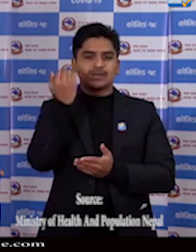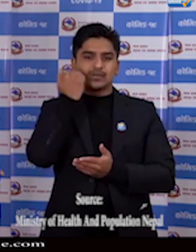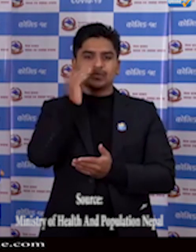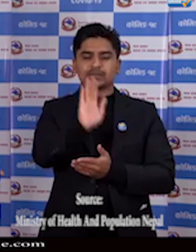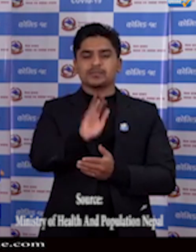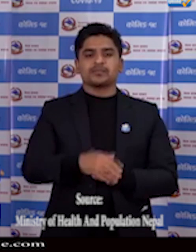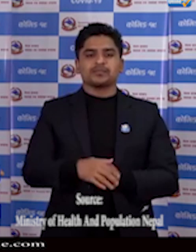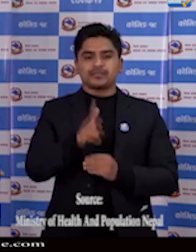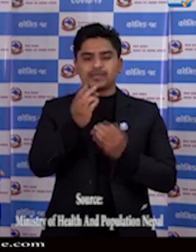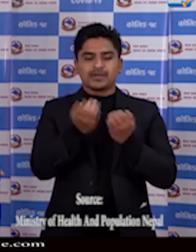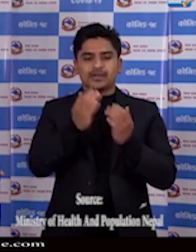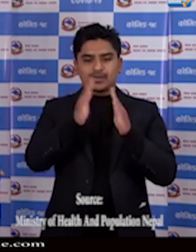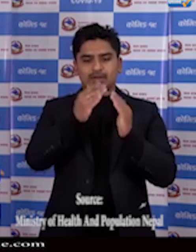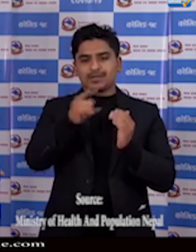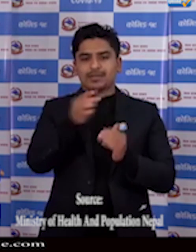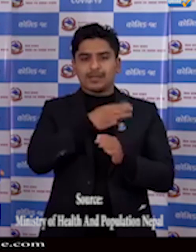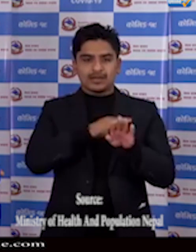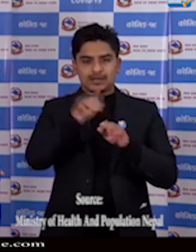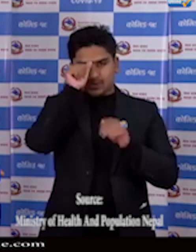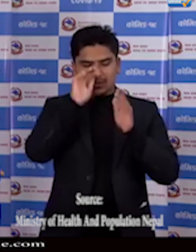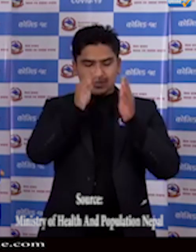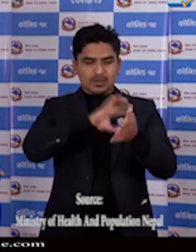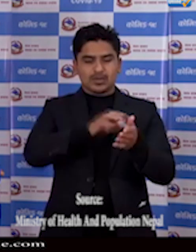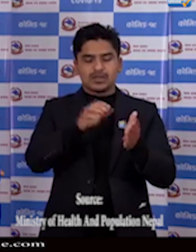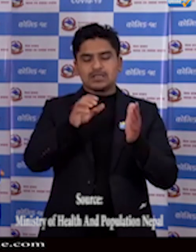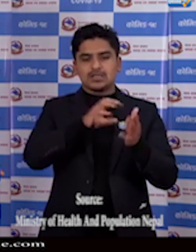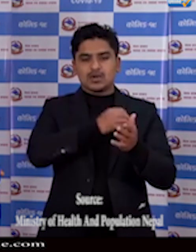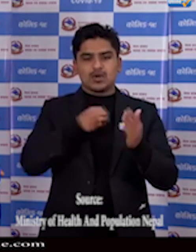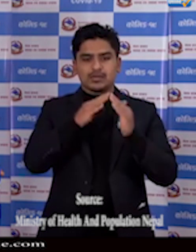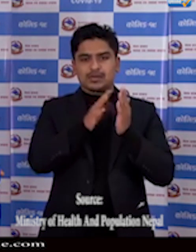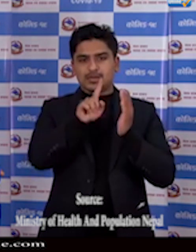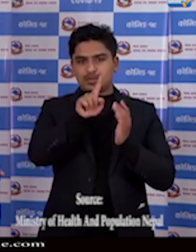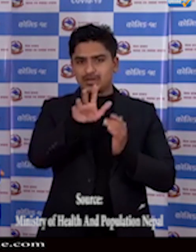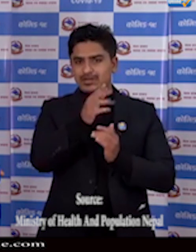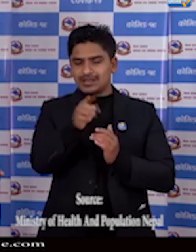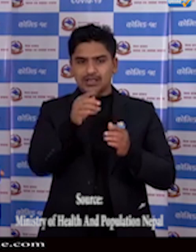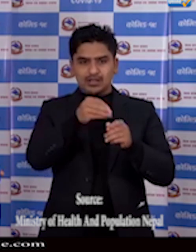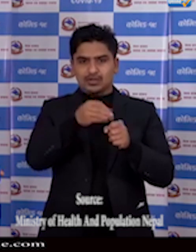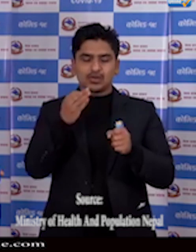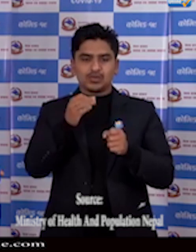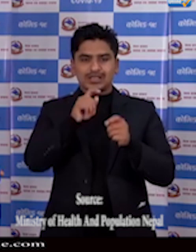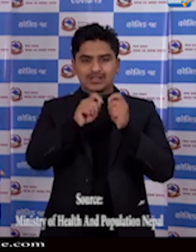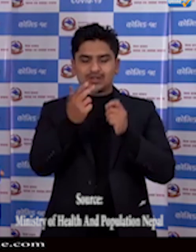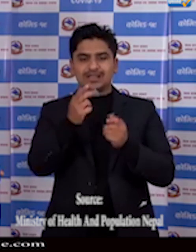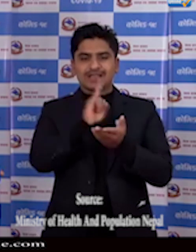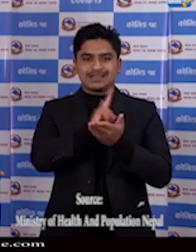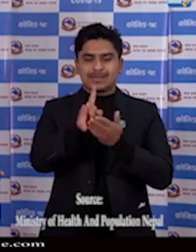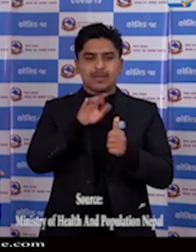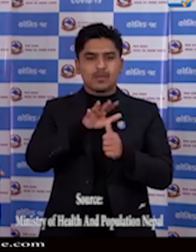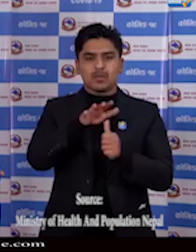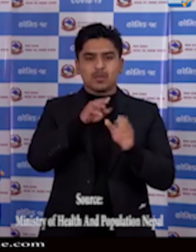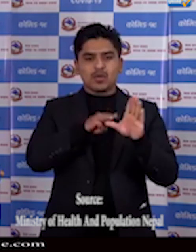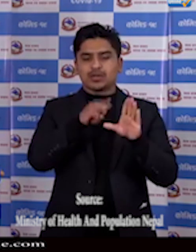हुनुहुन्छ। यसरी डिस्चार्ज हुने व्यक्तिहरू जनकपुर प्रादेशिक अस्पताल जनकपुरबाट 15, उहाँहरू धनुषा, सर्लाही, झापा र महोत्तरीका हुनुहुन्छ।